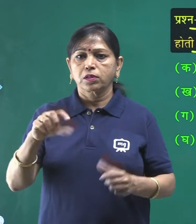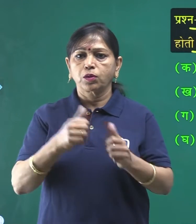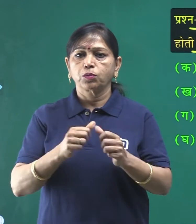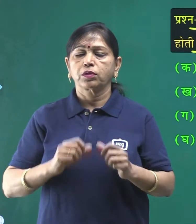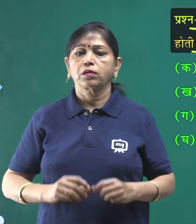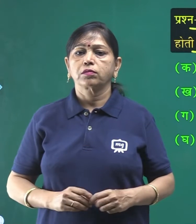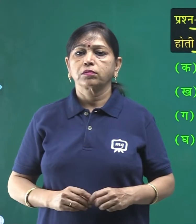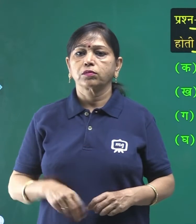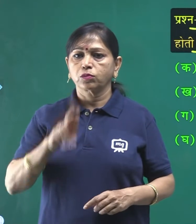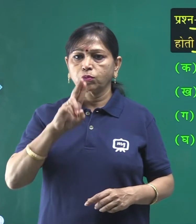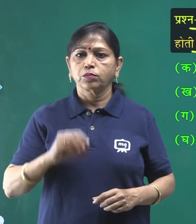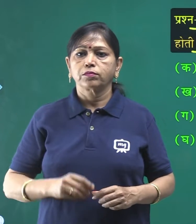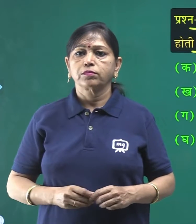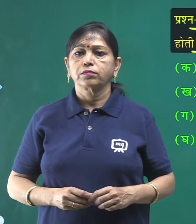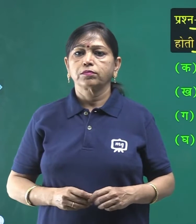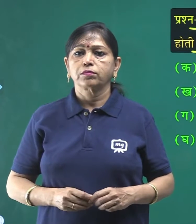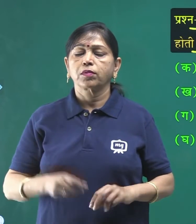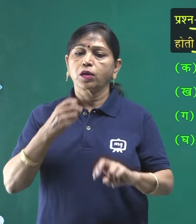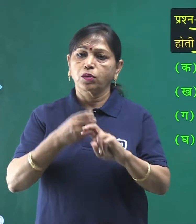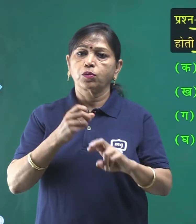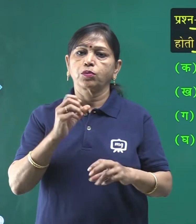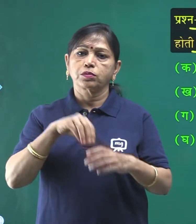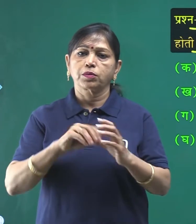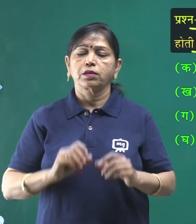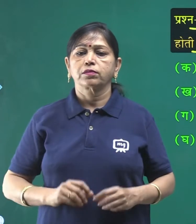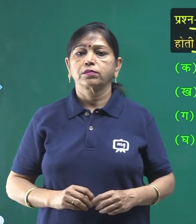उत्तर 2 ठोस में।